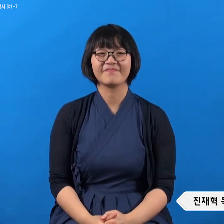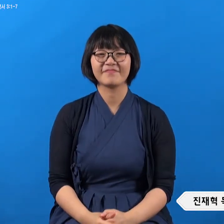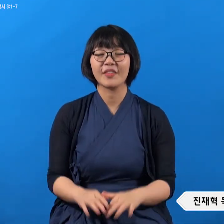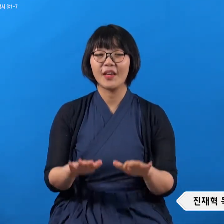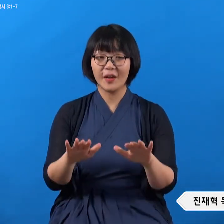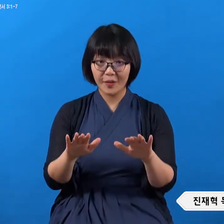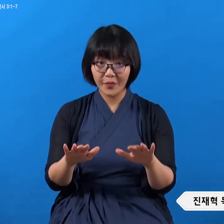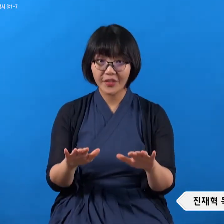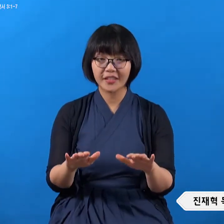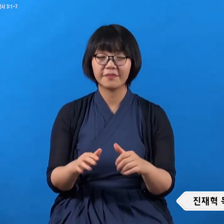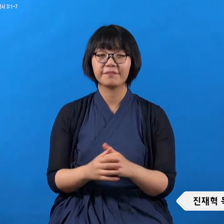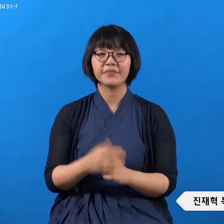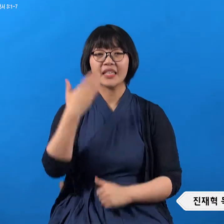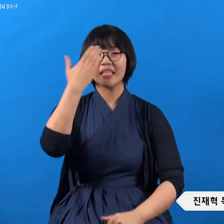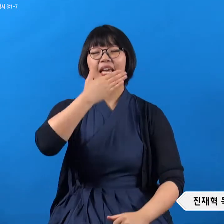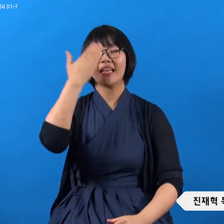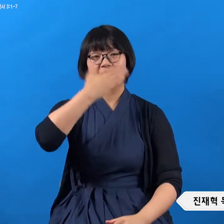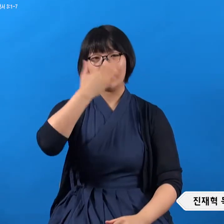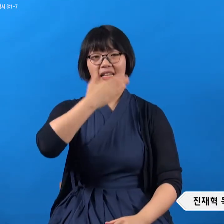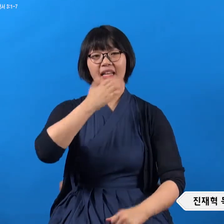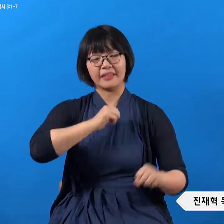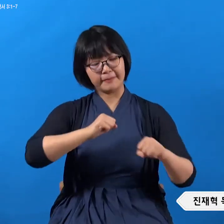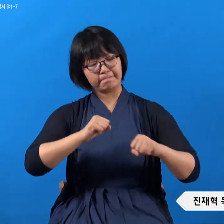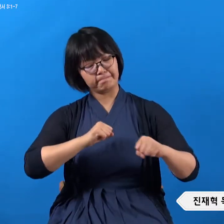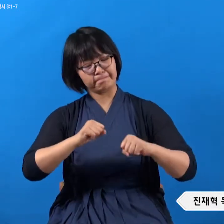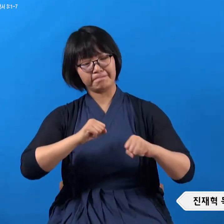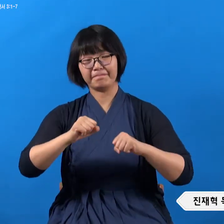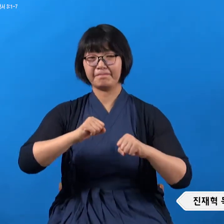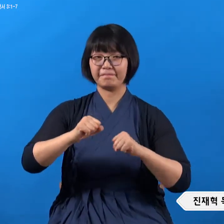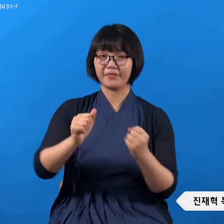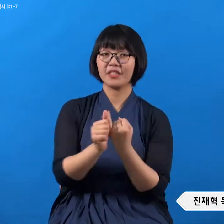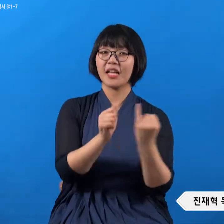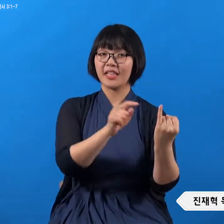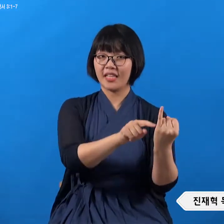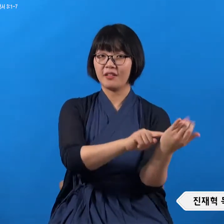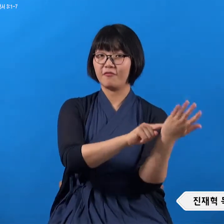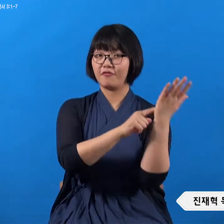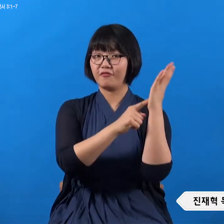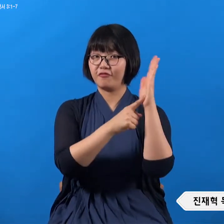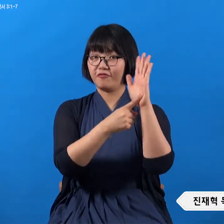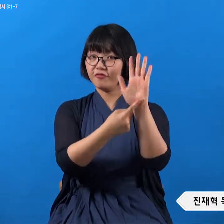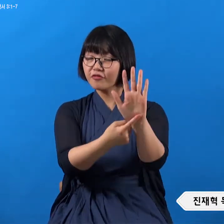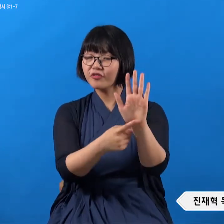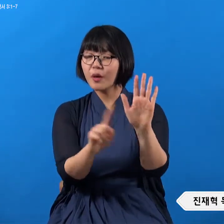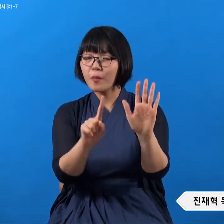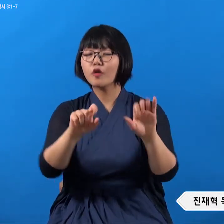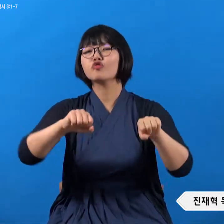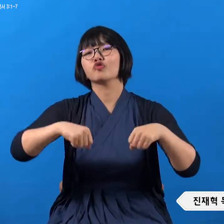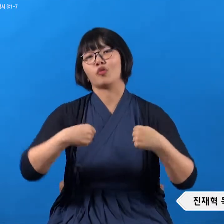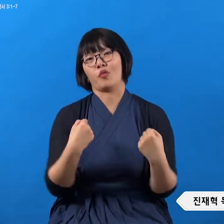그렇습니다. 오늘 정결한 행실로 나타나고 보여지는 아내의 순종,